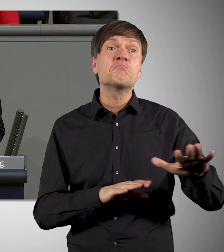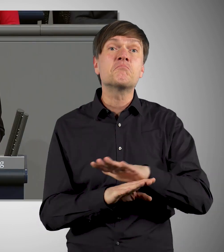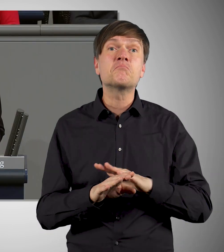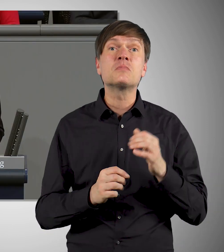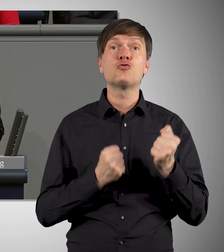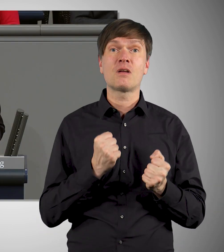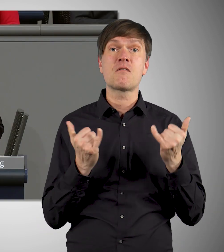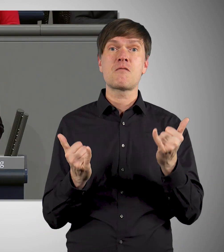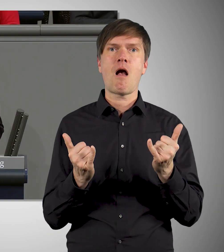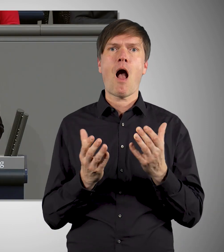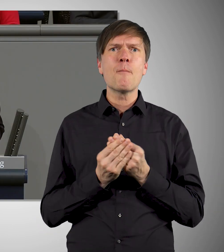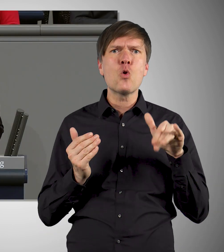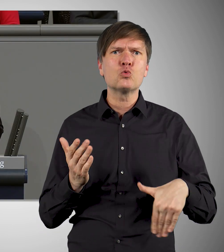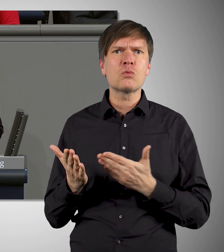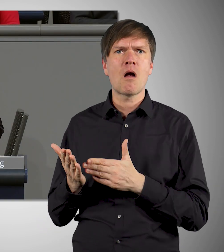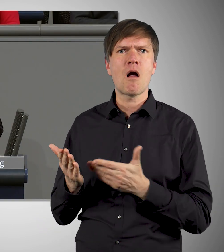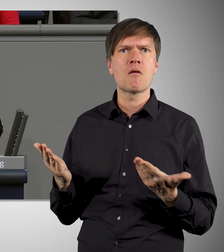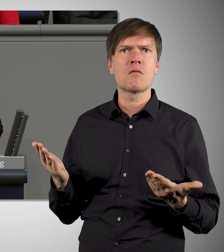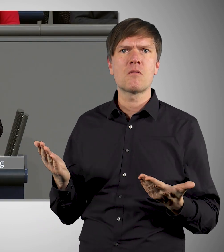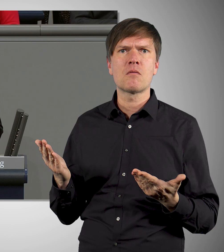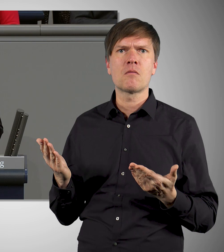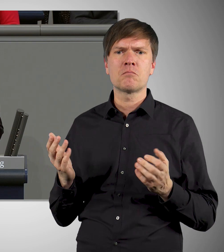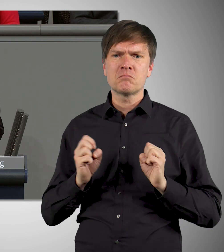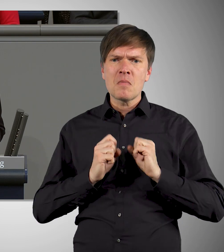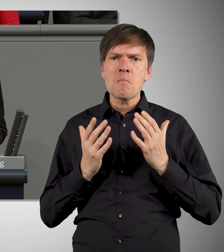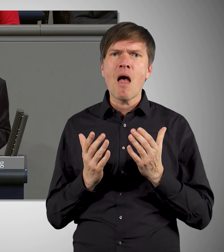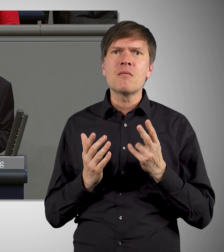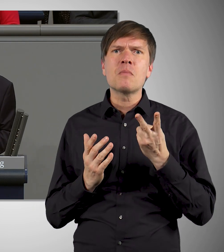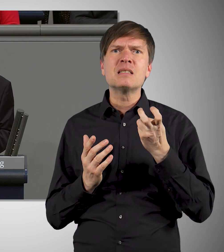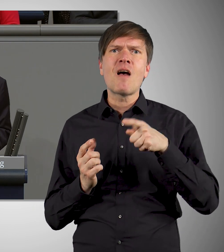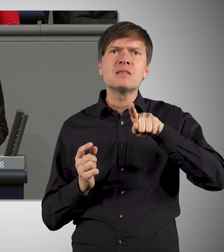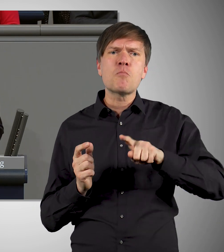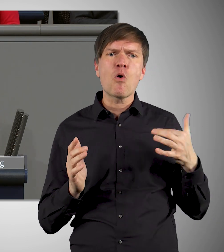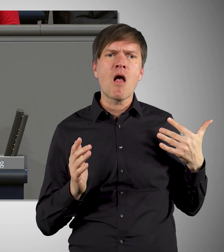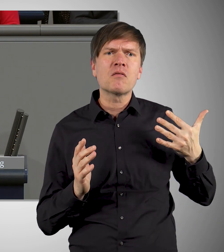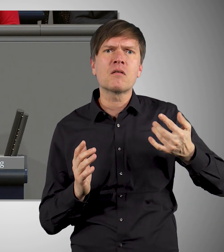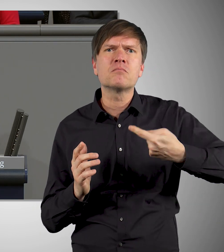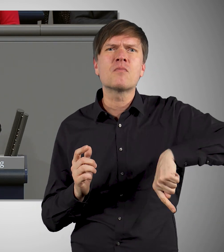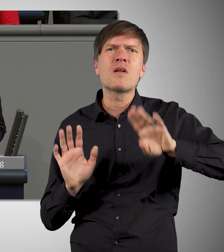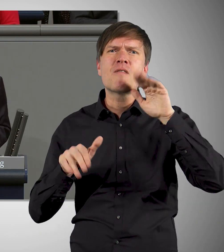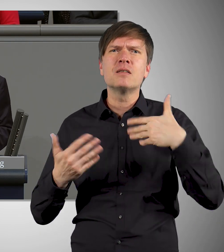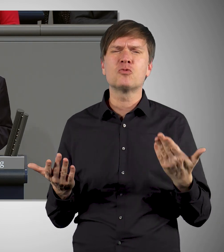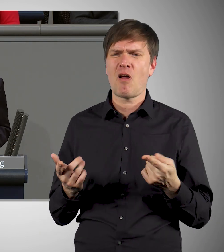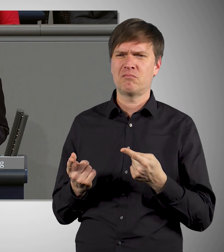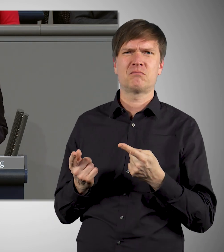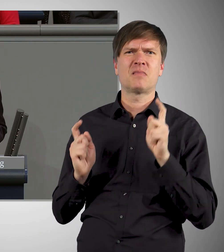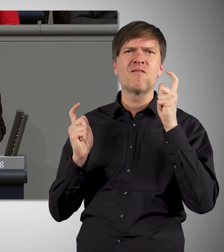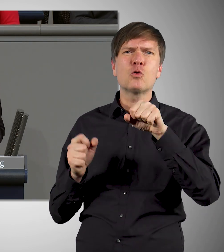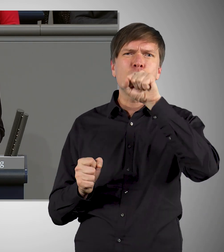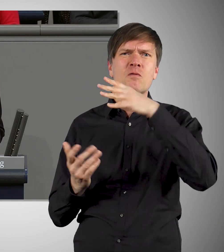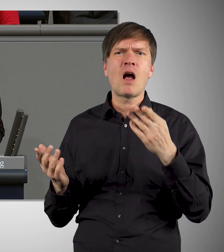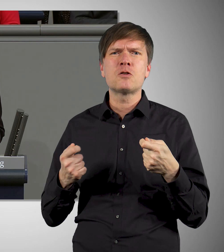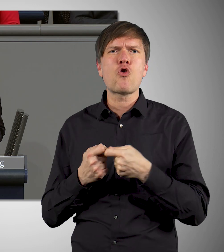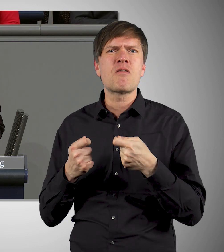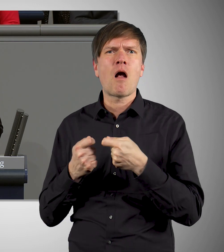Die Lage ist schwer, aber die Lösung liegt auf der Hand. Nach 20 Monaten Pandemie wissen wir längst, das